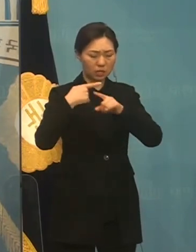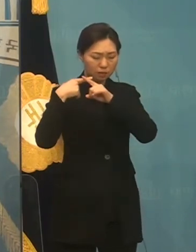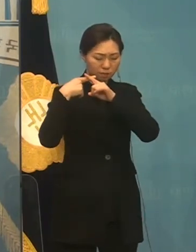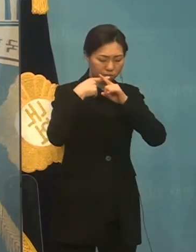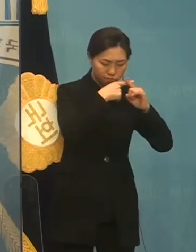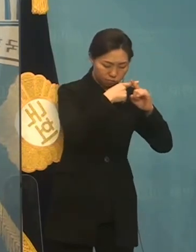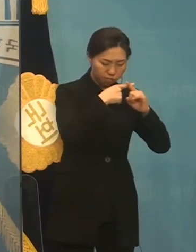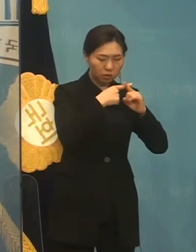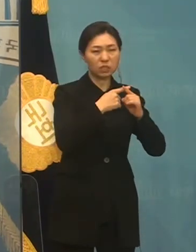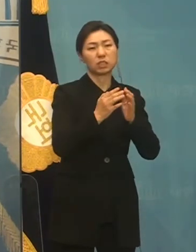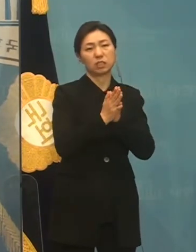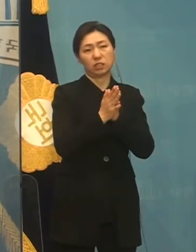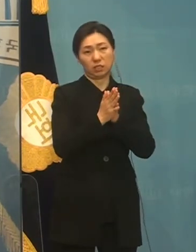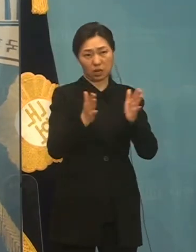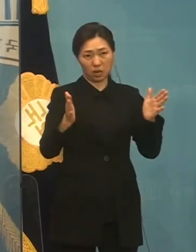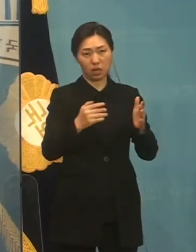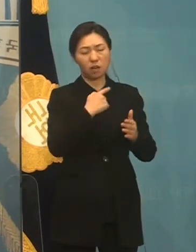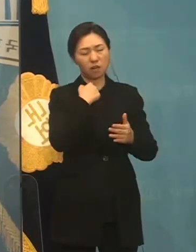합니다.